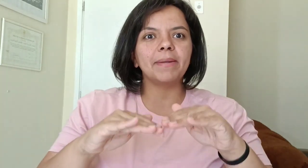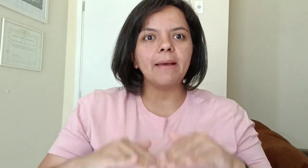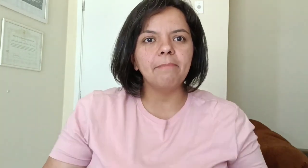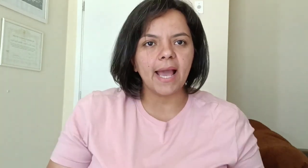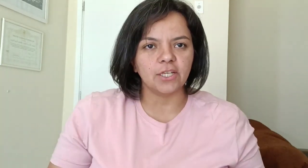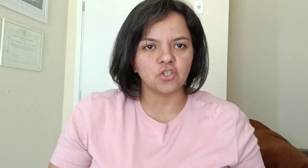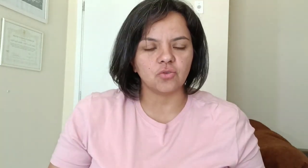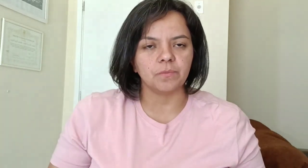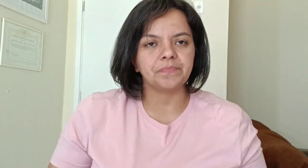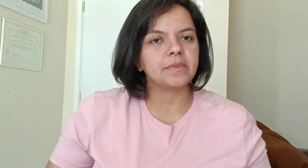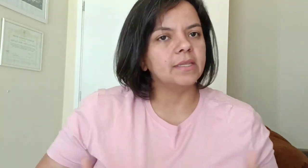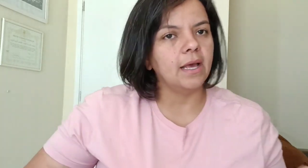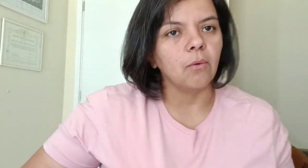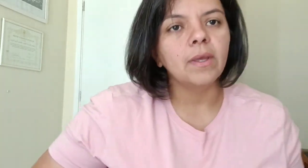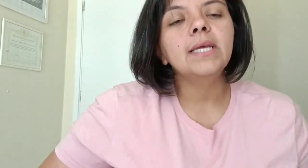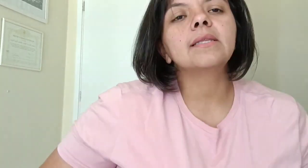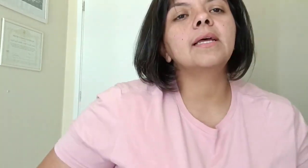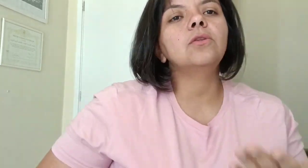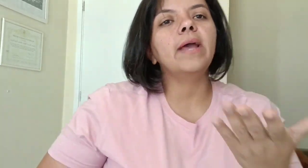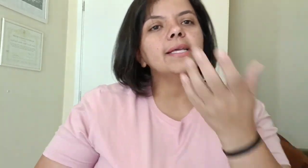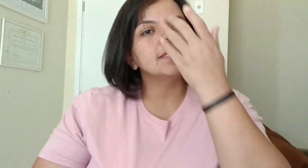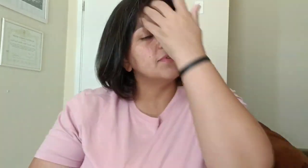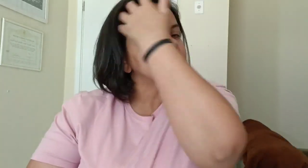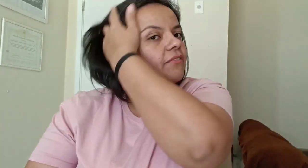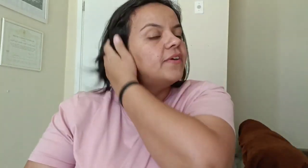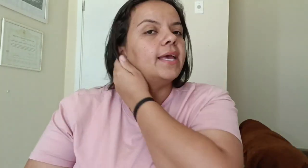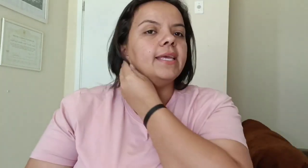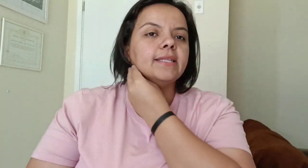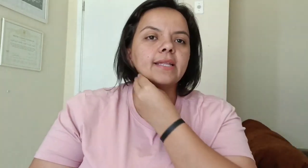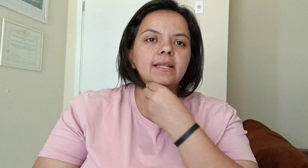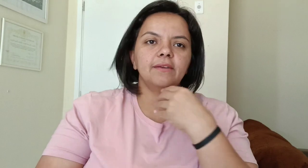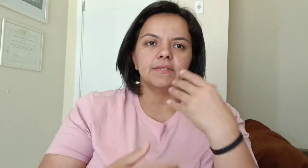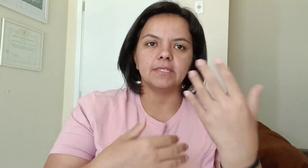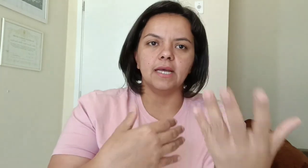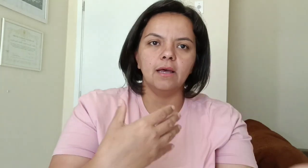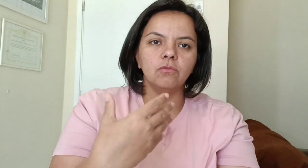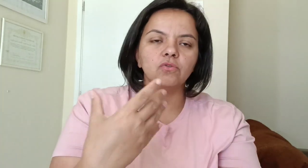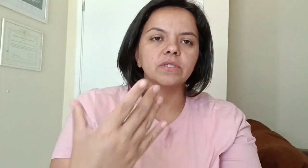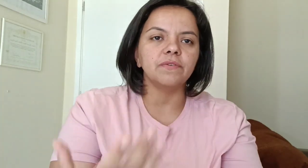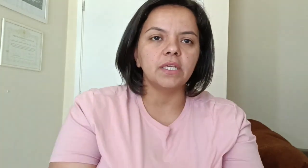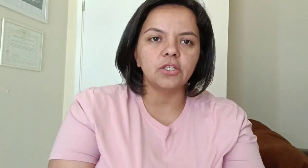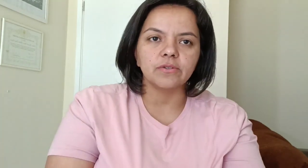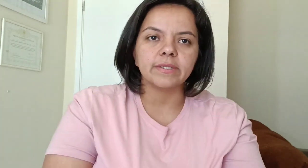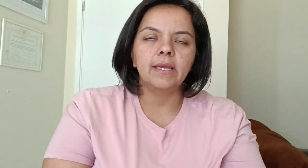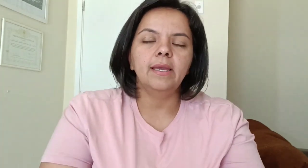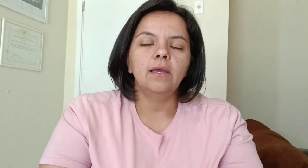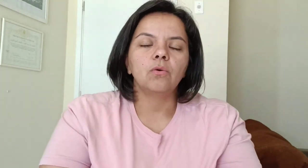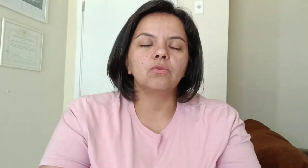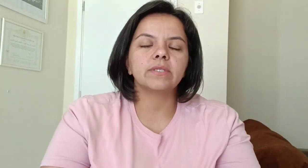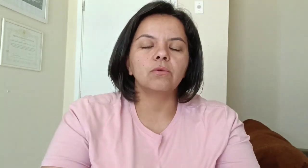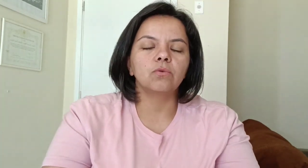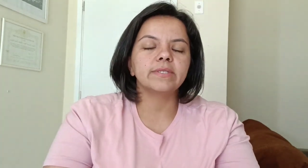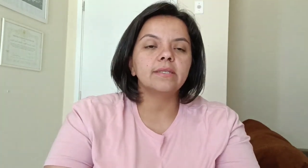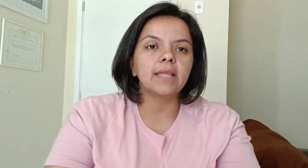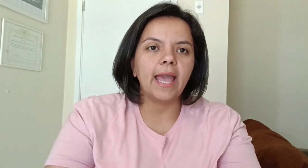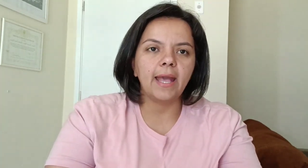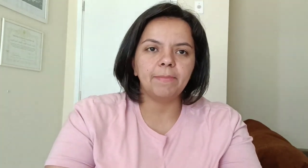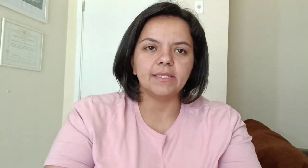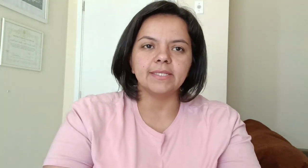pra baixo. Não. Tanto é que se você vê aí na televisão, nos vídeos, os intérpretes,